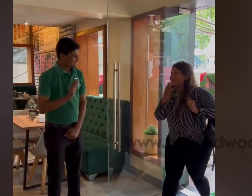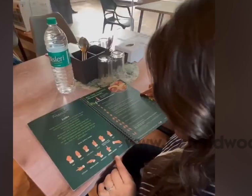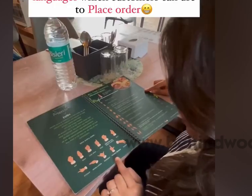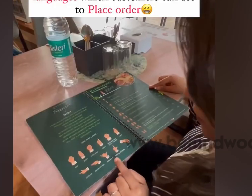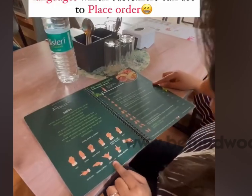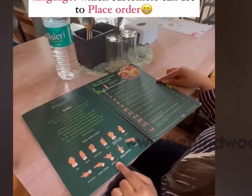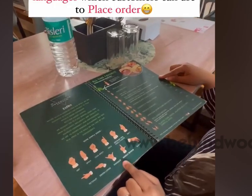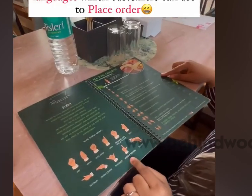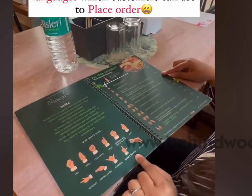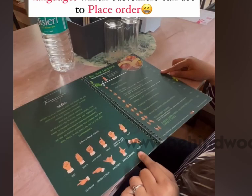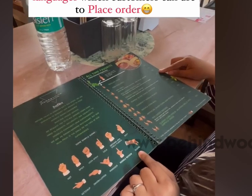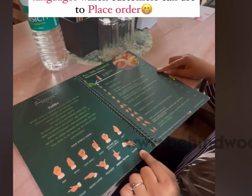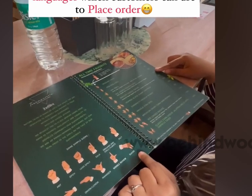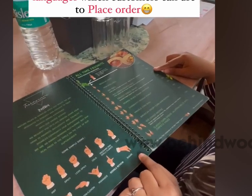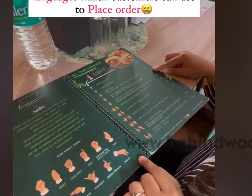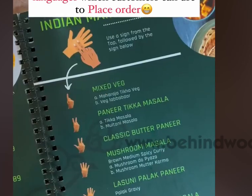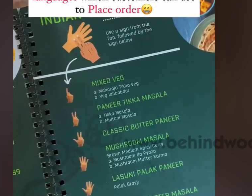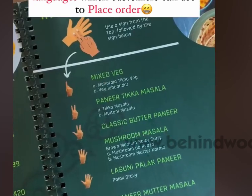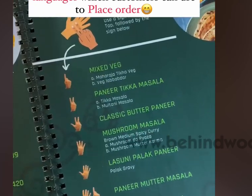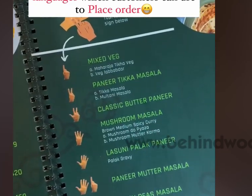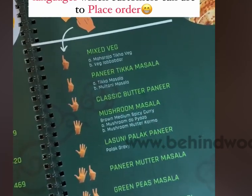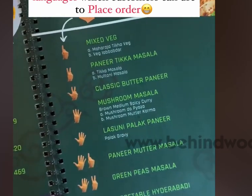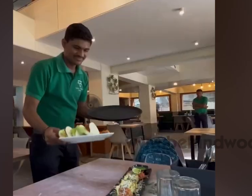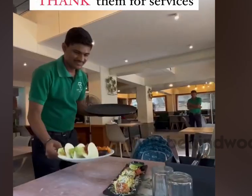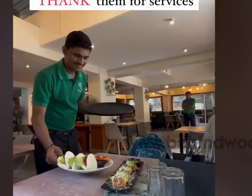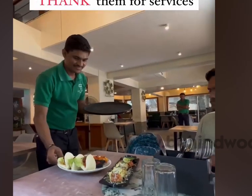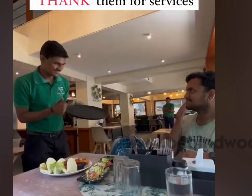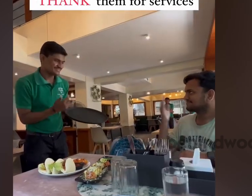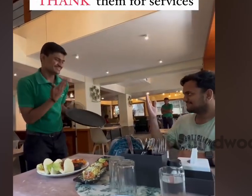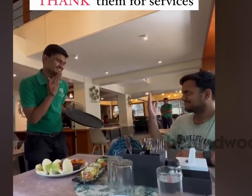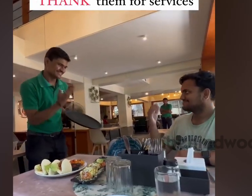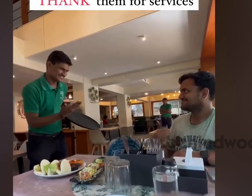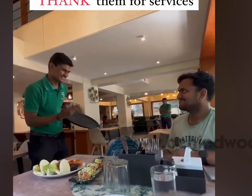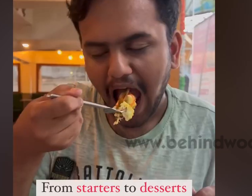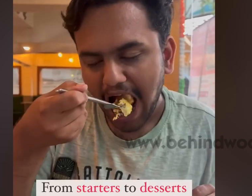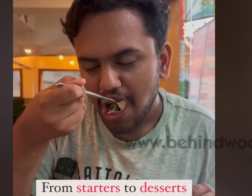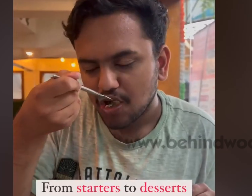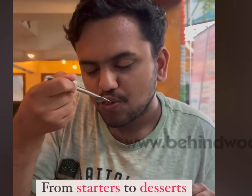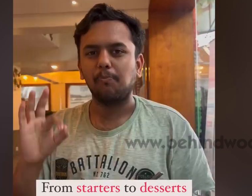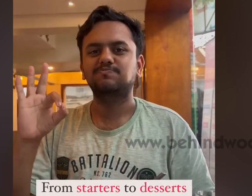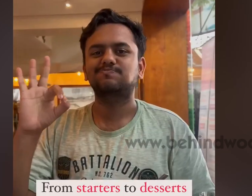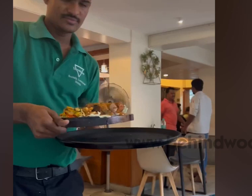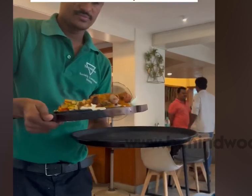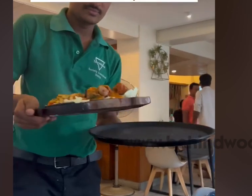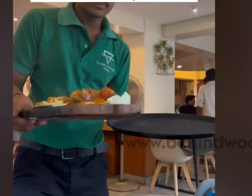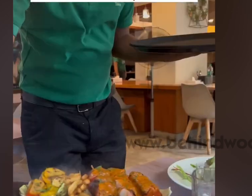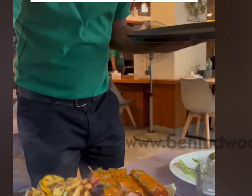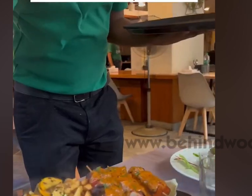കോൺഫിഡൻസ് കുറവൊക്കെ ചിലർക്ക് ഉണ്ടായിരിക്കും. അത്തരം ചിന്തകളിൽ നിന്നൊക്കെ പുറത്തു വരാൻ ഈ റെസ്റ്റോറന്റിനെ പറ്റിയുള്ള വിവരങ്ങൾ സഹായിക്കട്ടെ. പിന്നെ ഇങ്ങനെയുള്ള